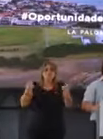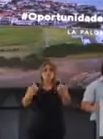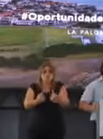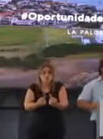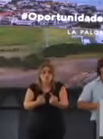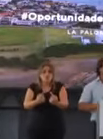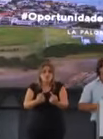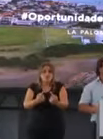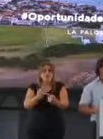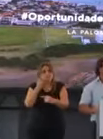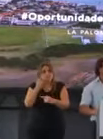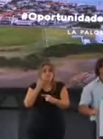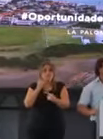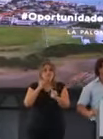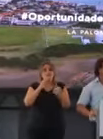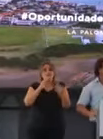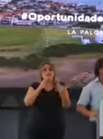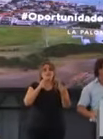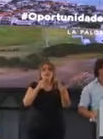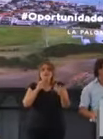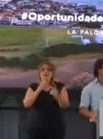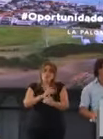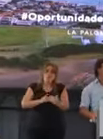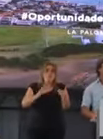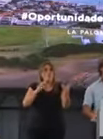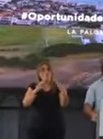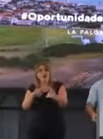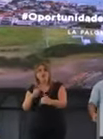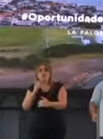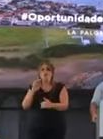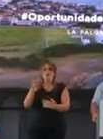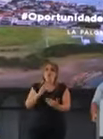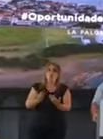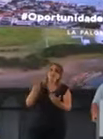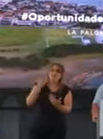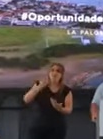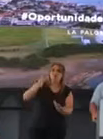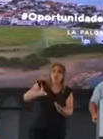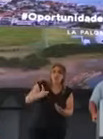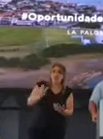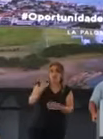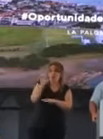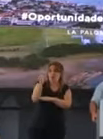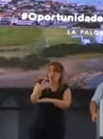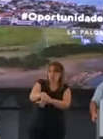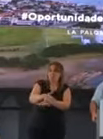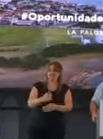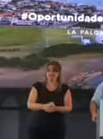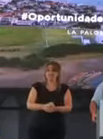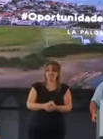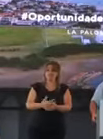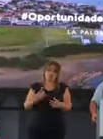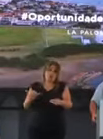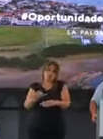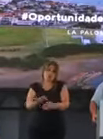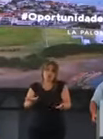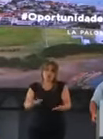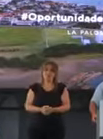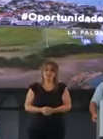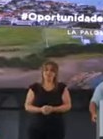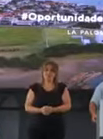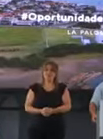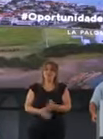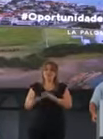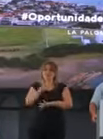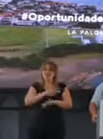Si fuéramos iguales a Wilson, a Herrera o a la calle, estaríamos equivocados.